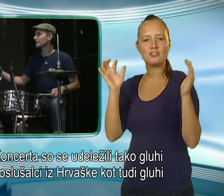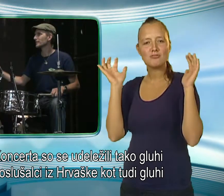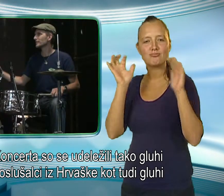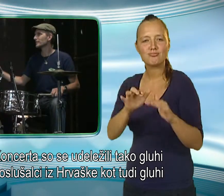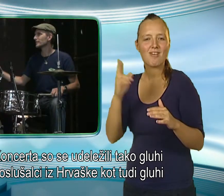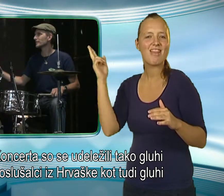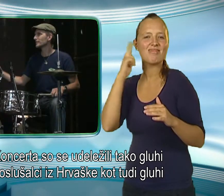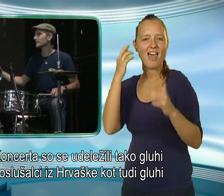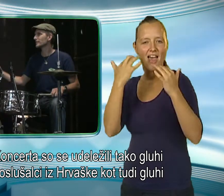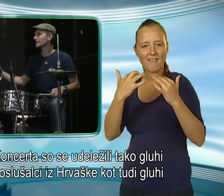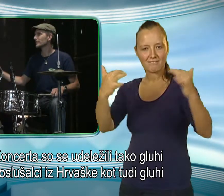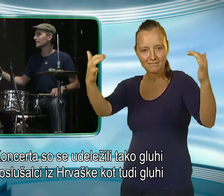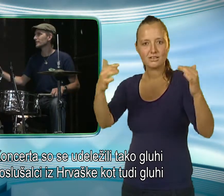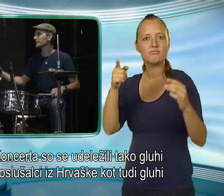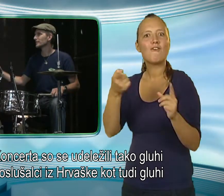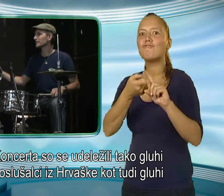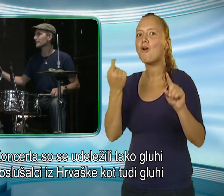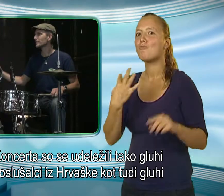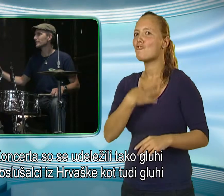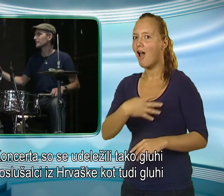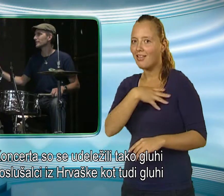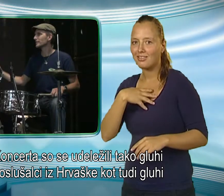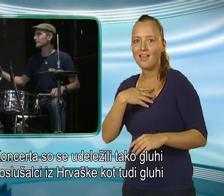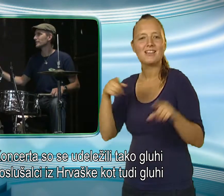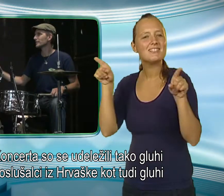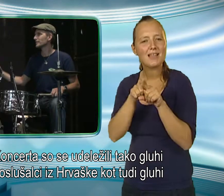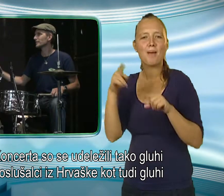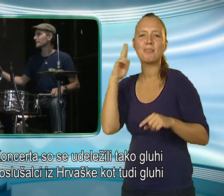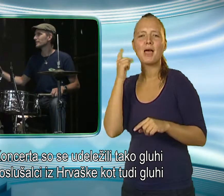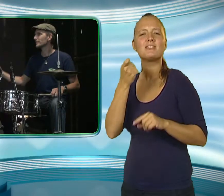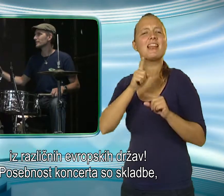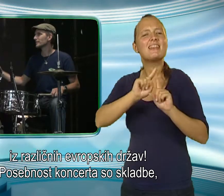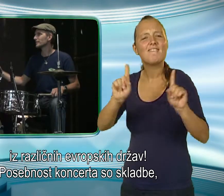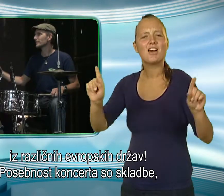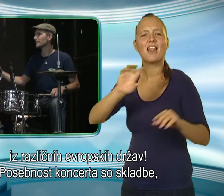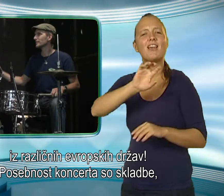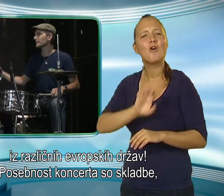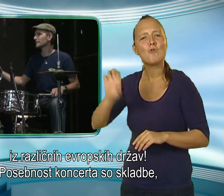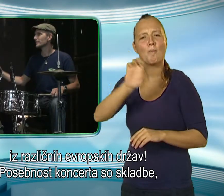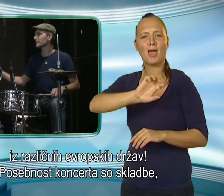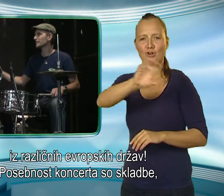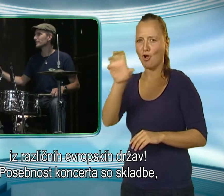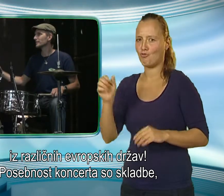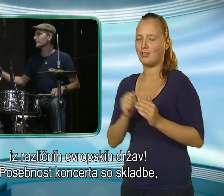Koncerta so se udeležili tako gluhi poslušalci iz Hrvaške, kot tudi gluhi iz različnih evropskih